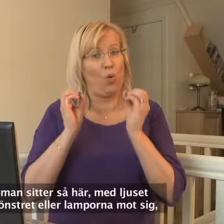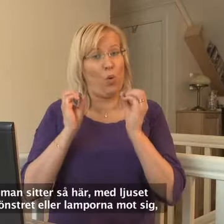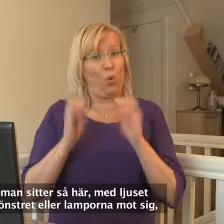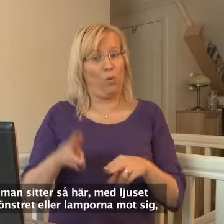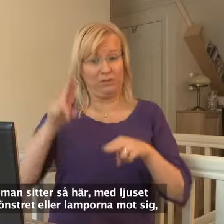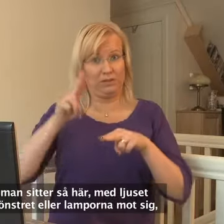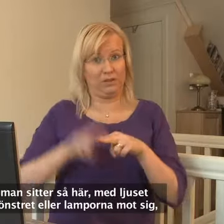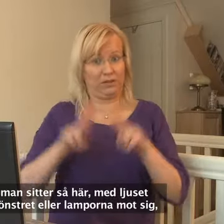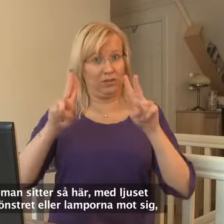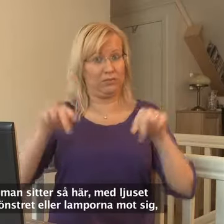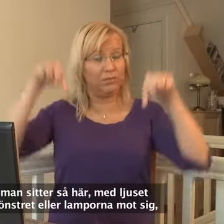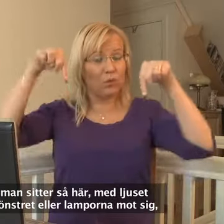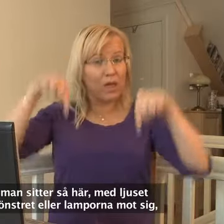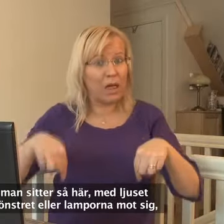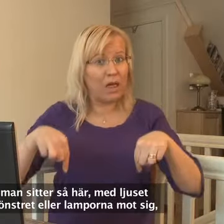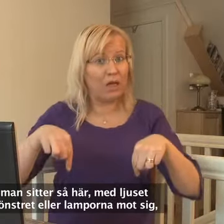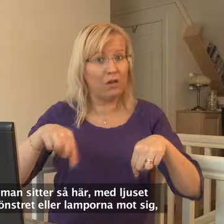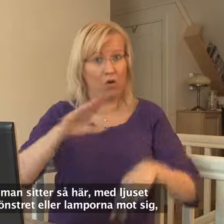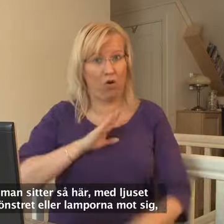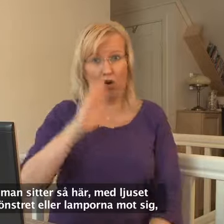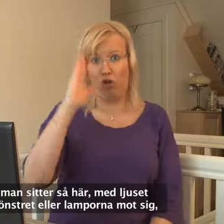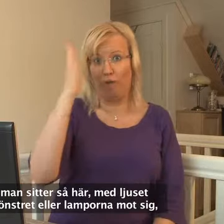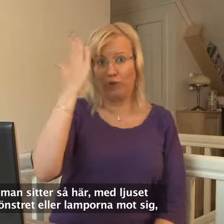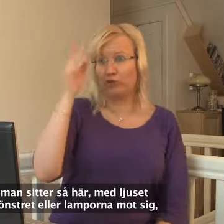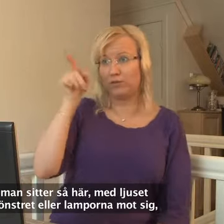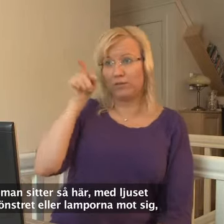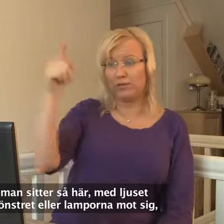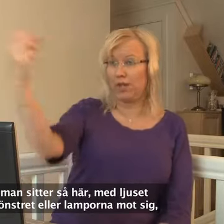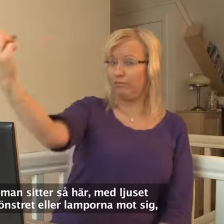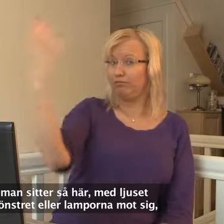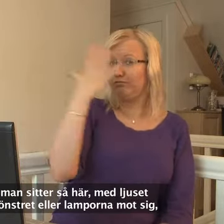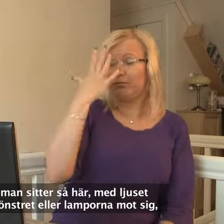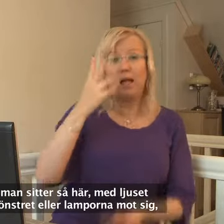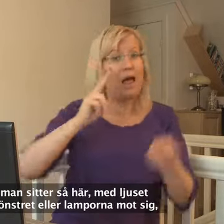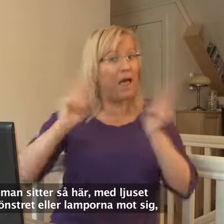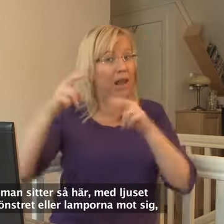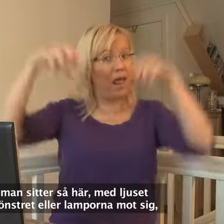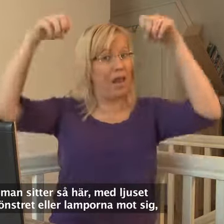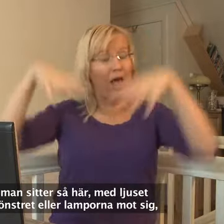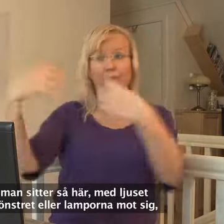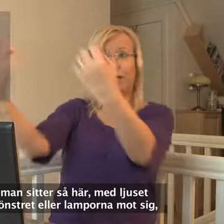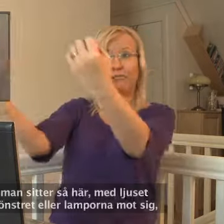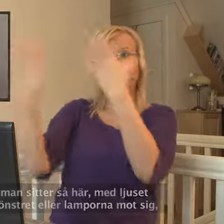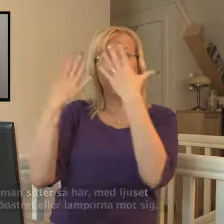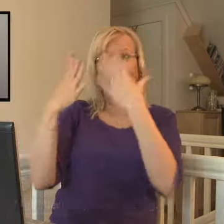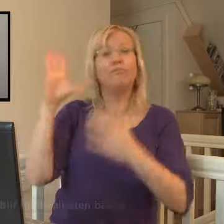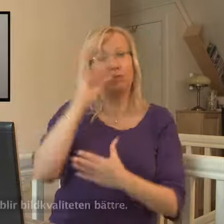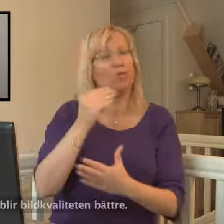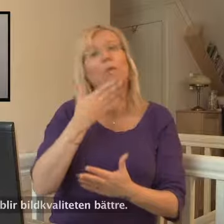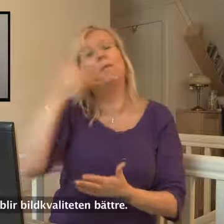Om man nu sitter så här som jag gör. Med ljuset från fönstret och lamporna mot sig istället. Då